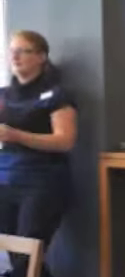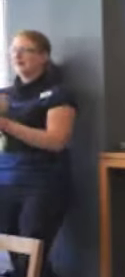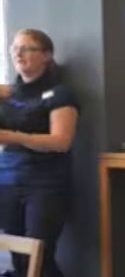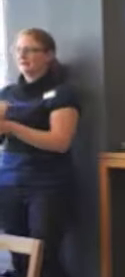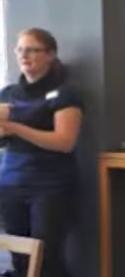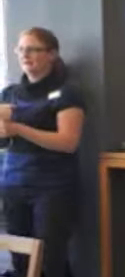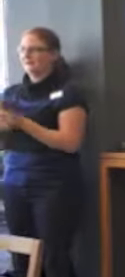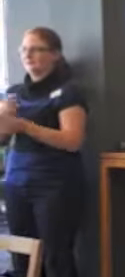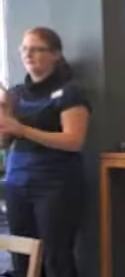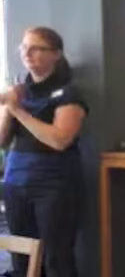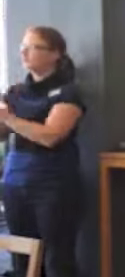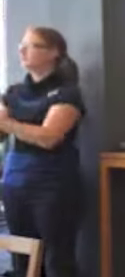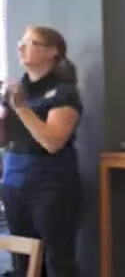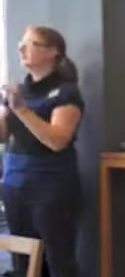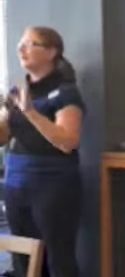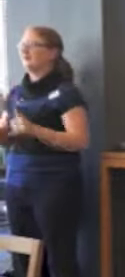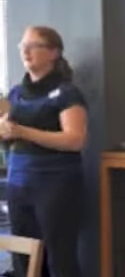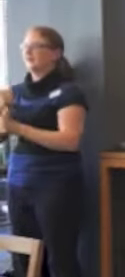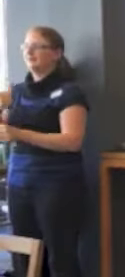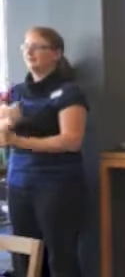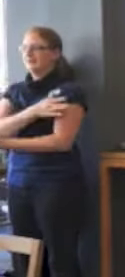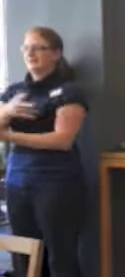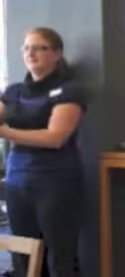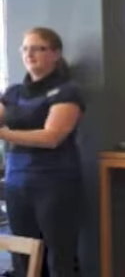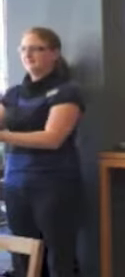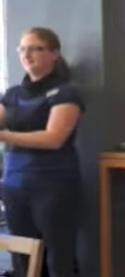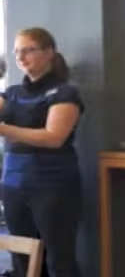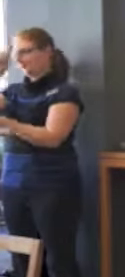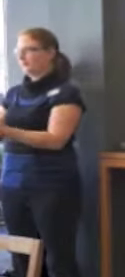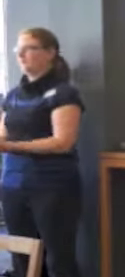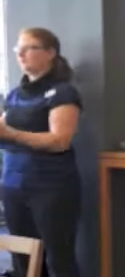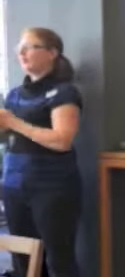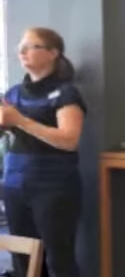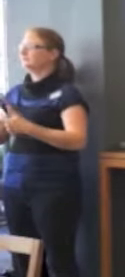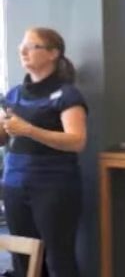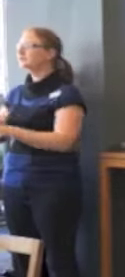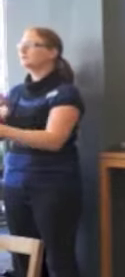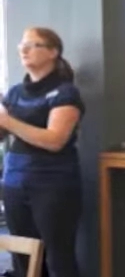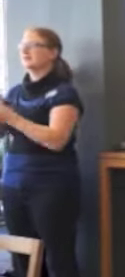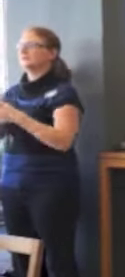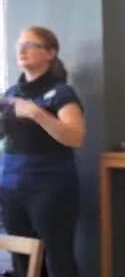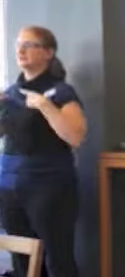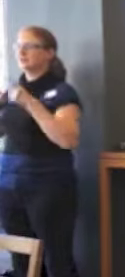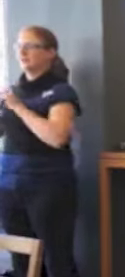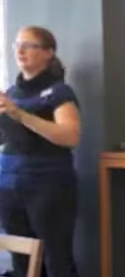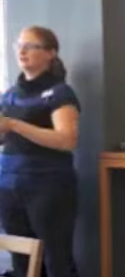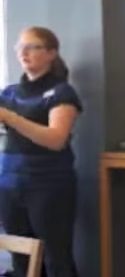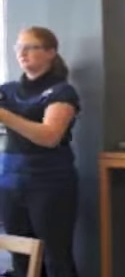du har följt, eller hur man har arbetat just med att få in långtidsarbetslösa människor som står